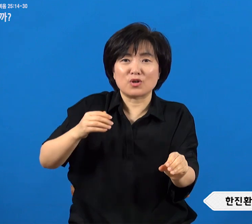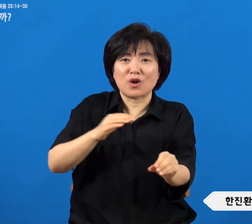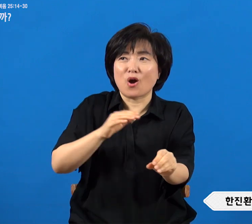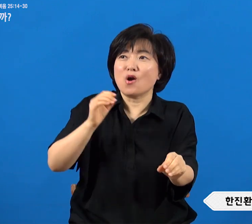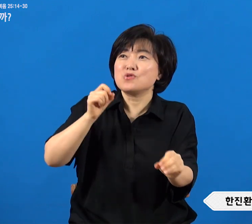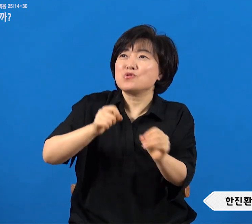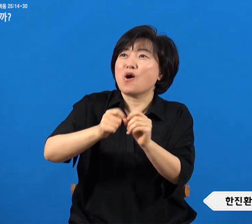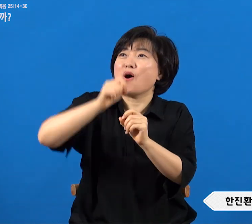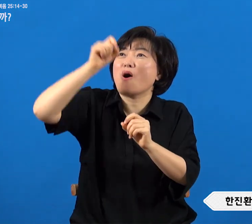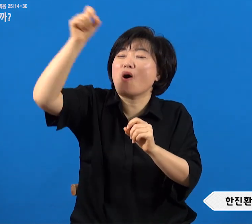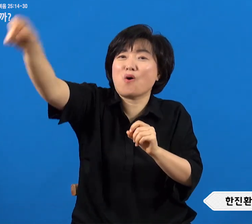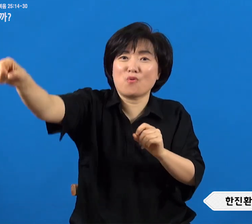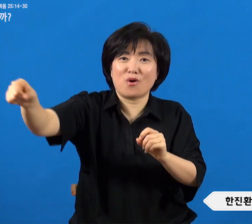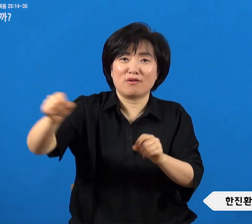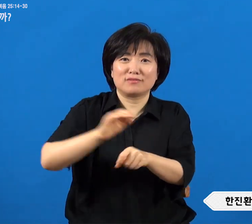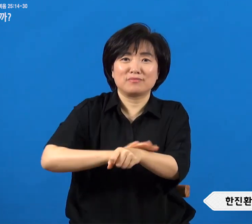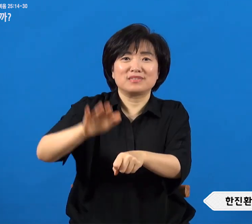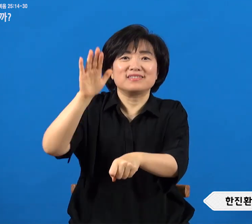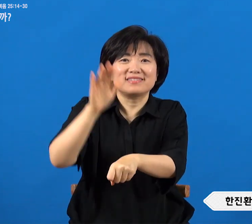아닙니까?